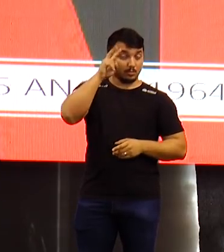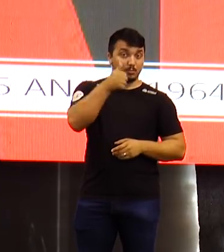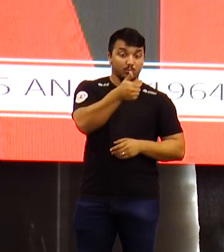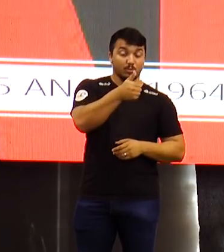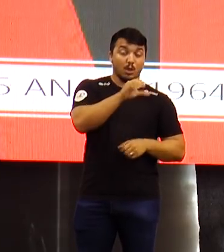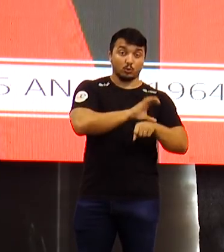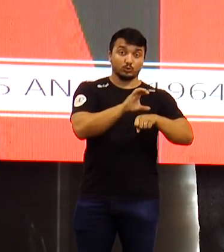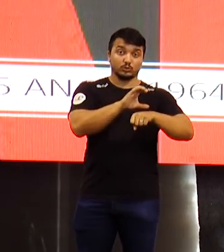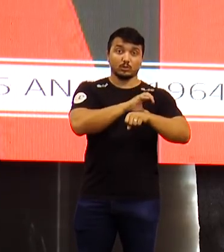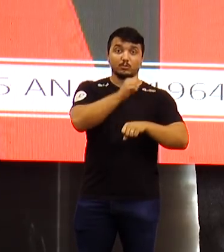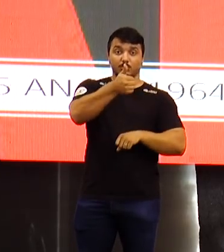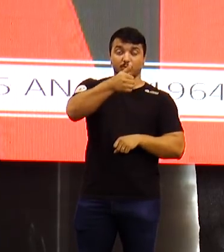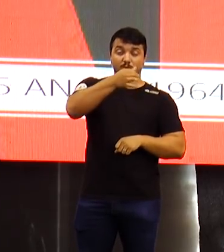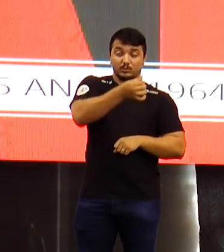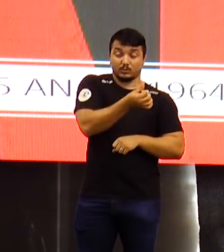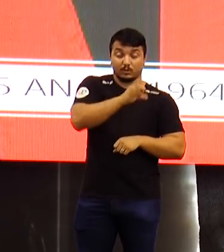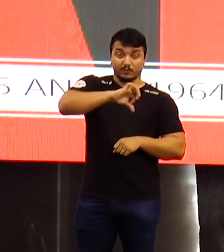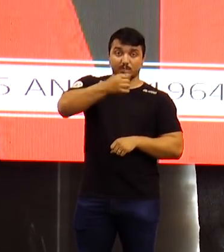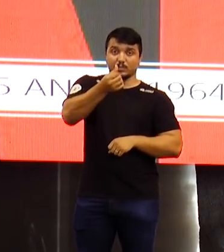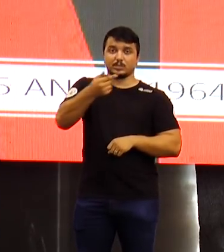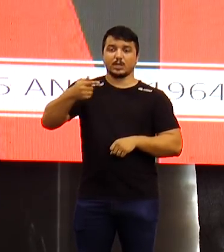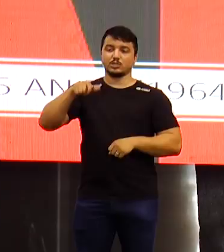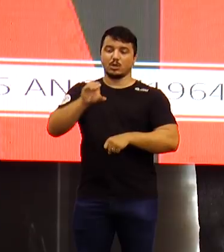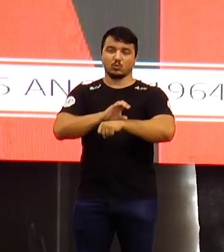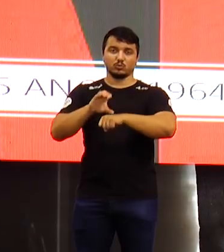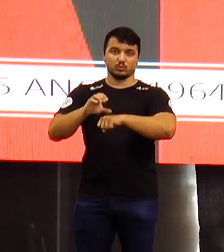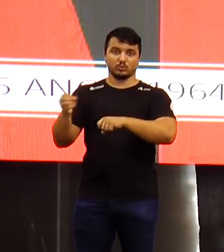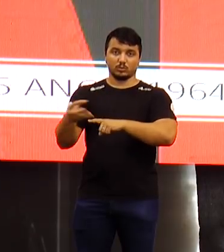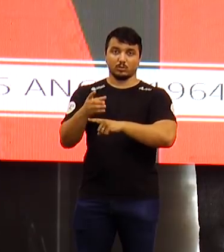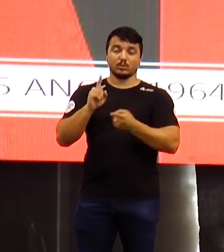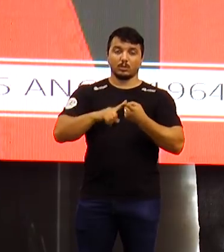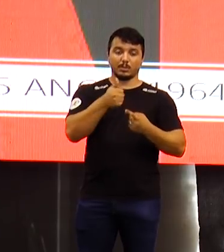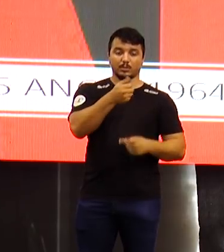67. Lembremos o 13 de dezembro de